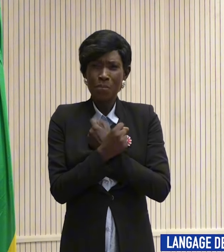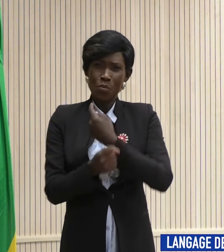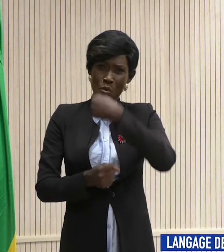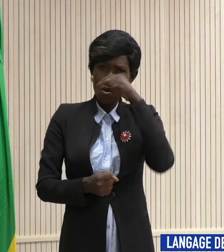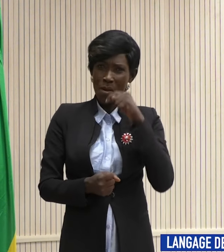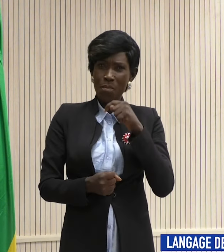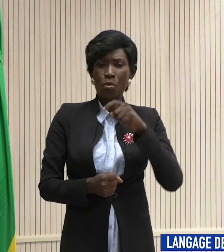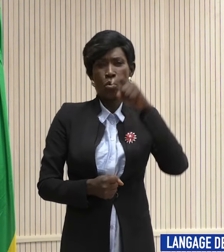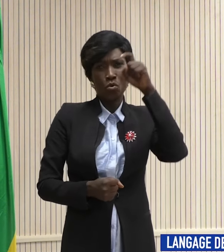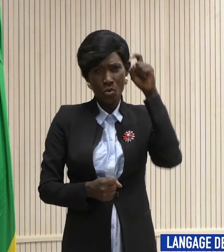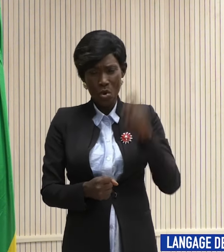tout